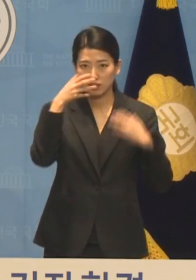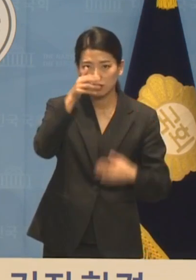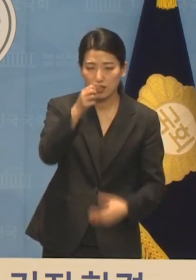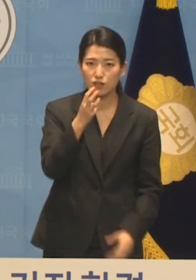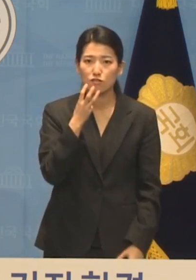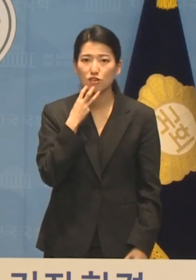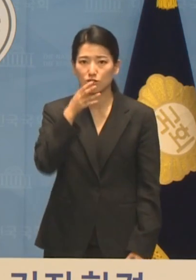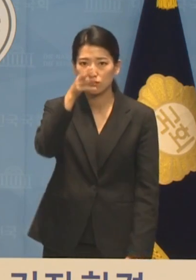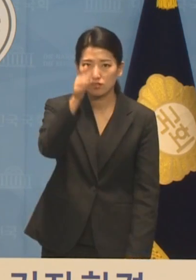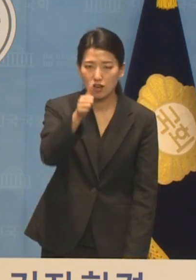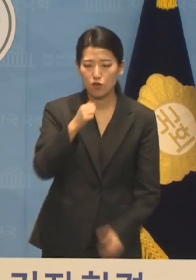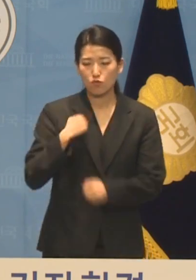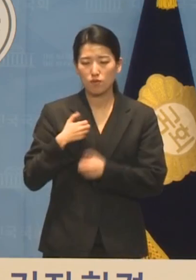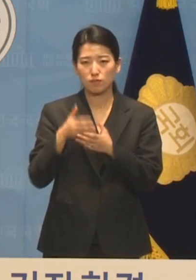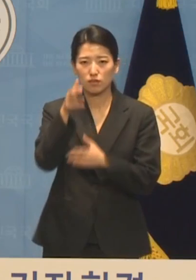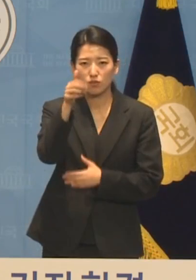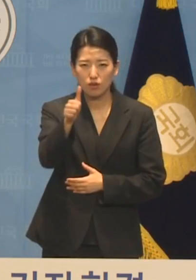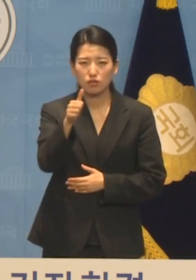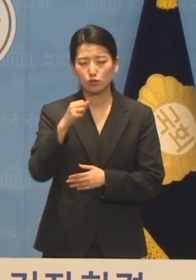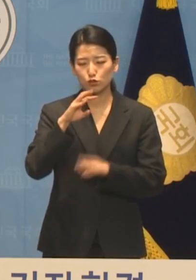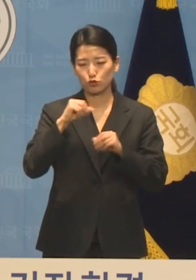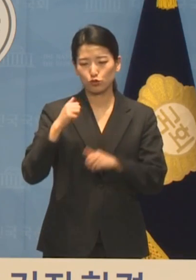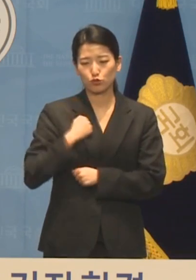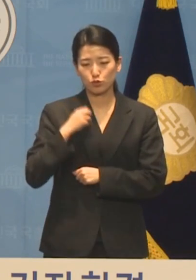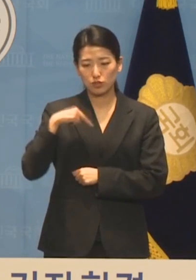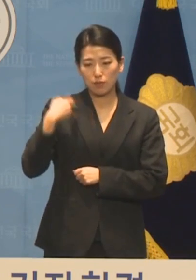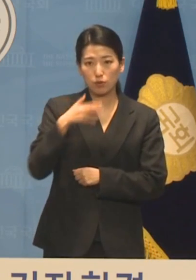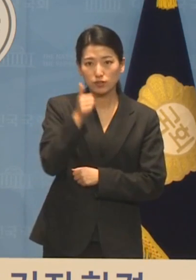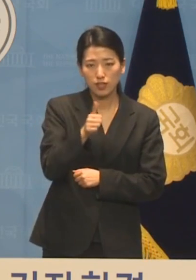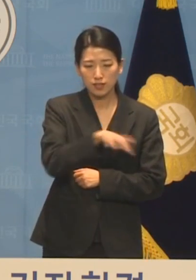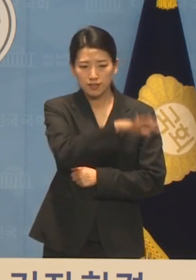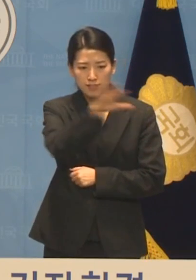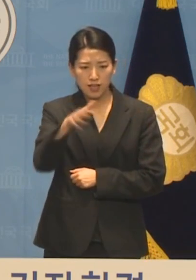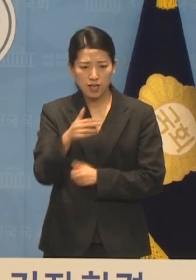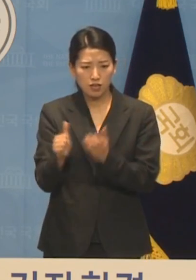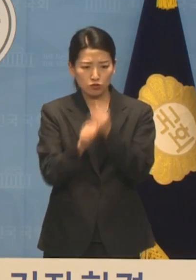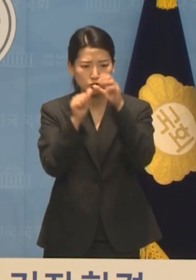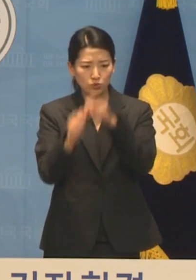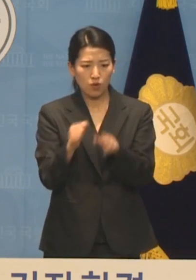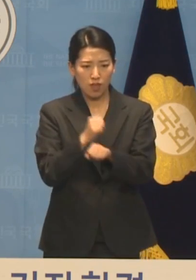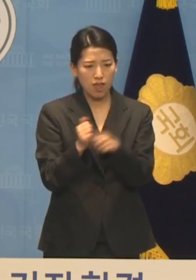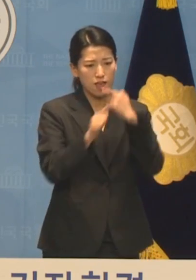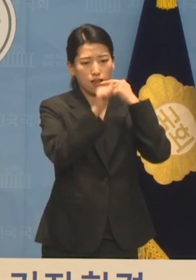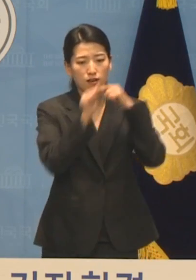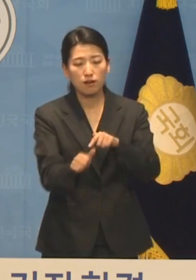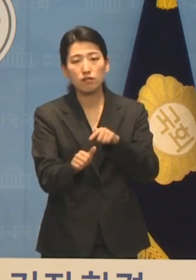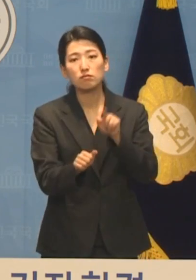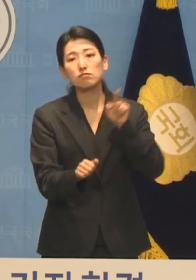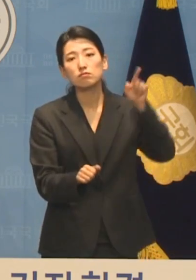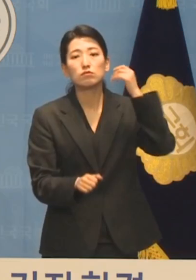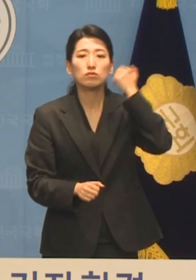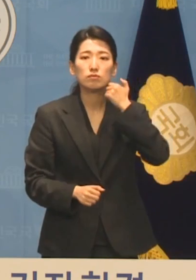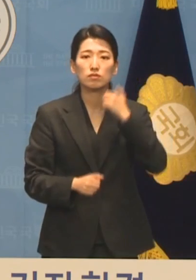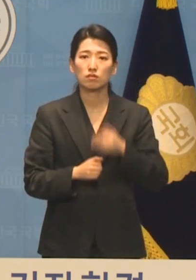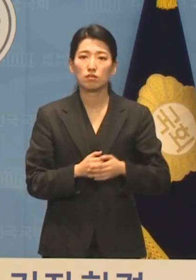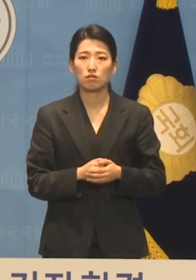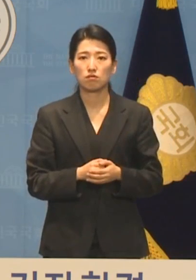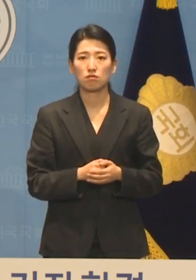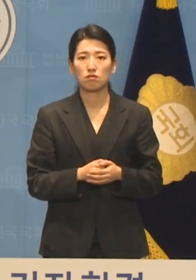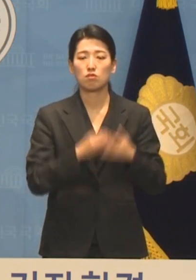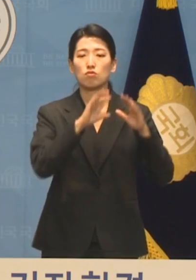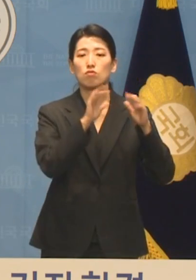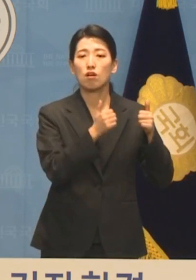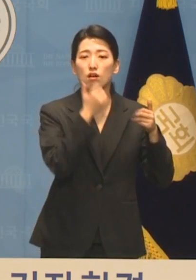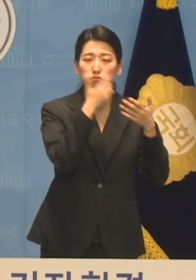서울청장, 국방장관, 육군참모총장 등 장성들을 구속하라고 지시한 상급자는 누구입니까? 국회 다수당인